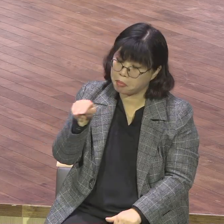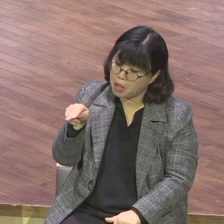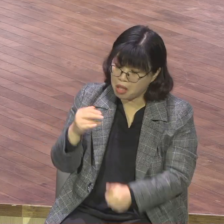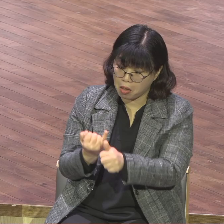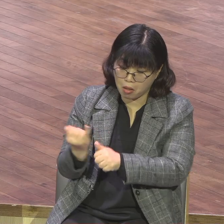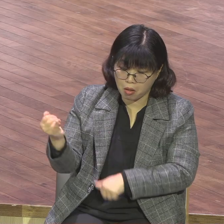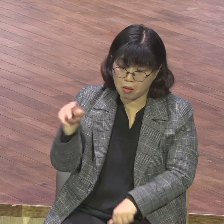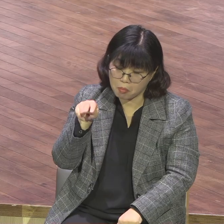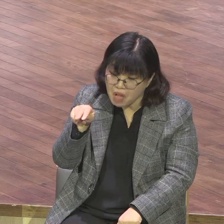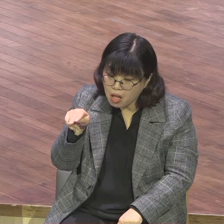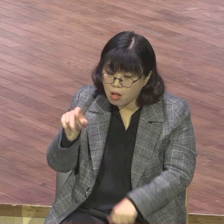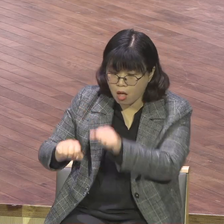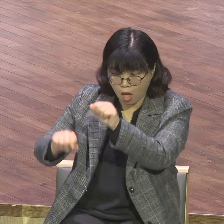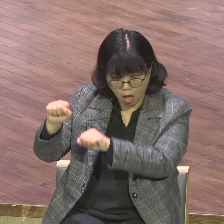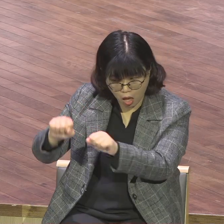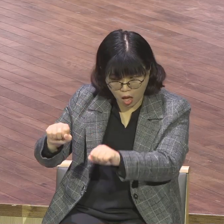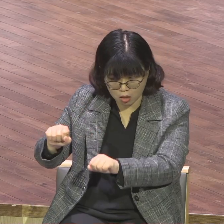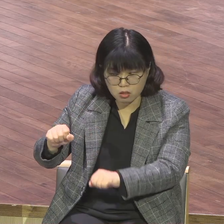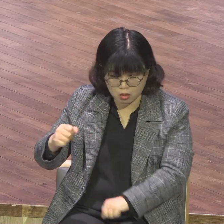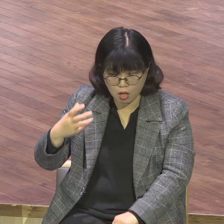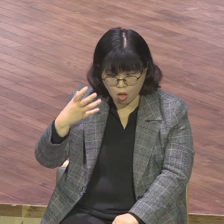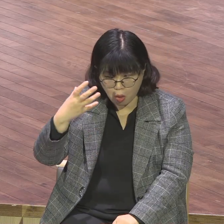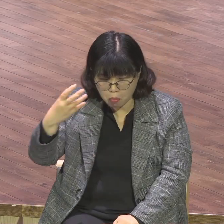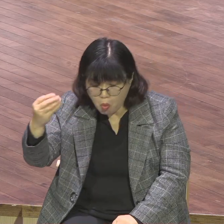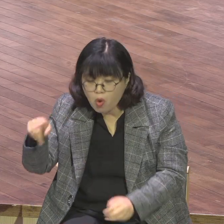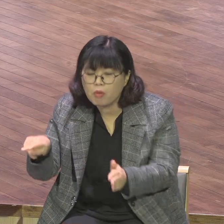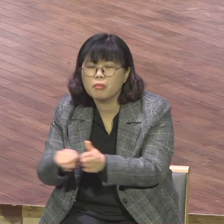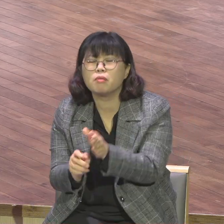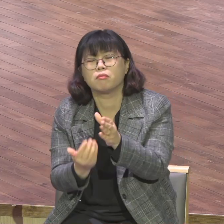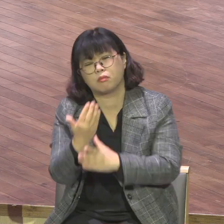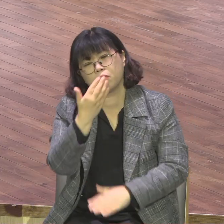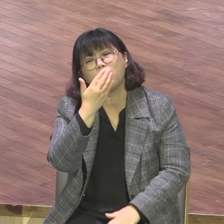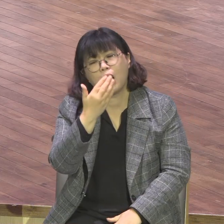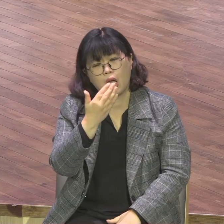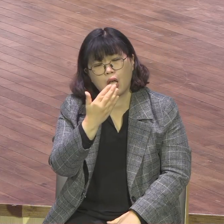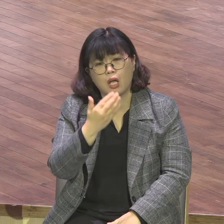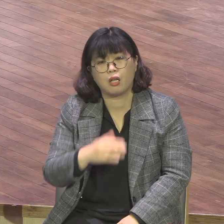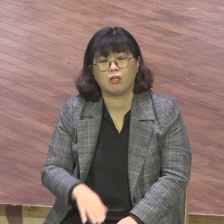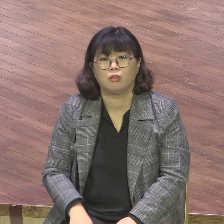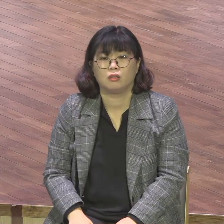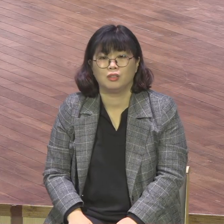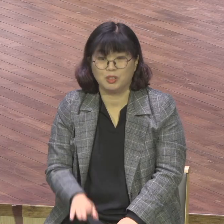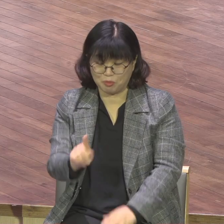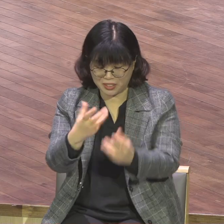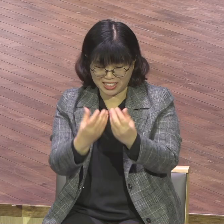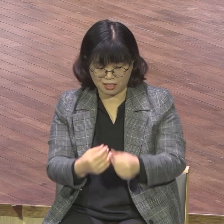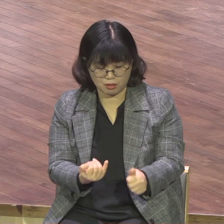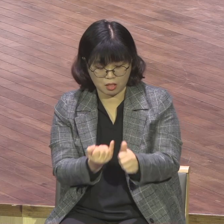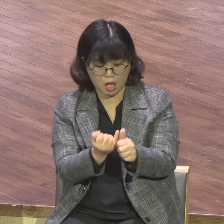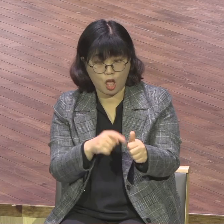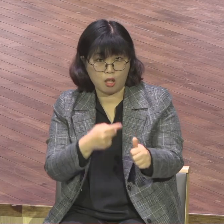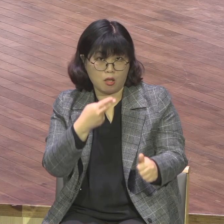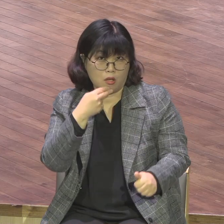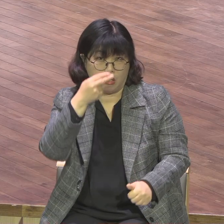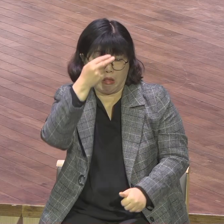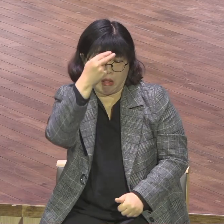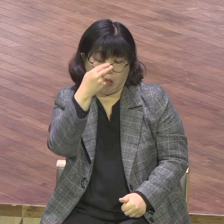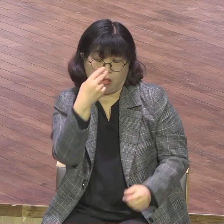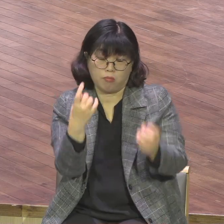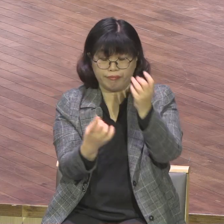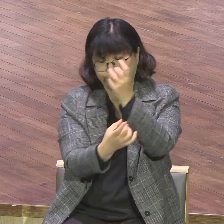남편이 술 먹고 막 따지고 막 싸우고 하잖아요. 그런 거 하지 말란 것입니다. 술을 먹고